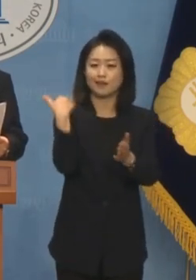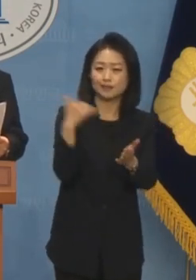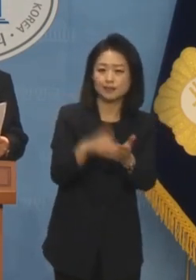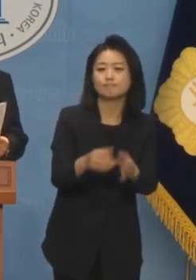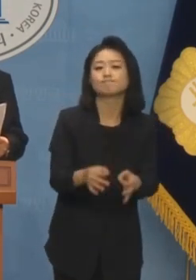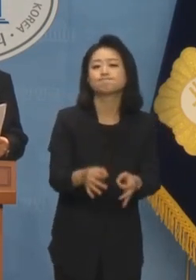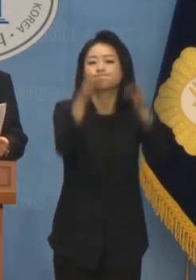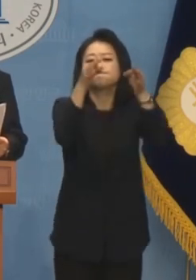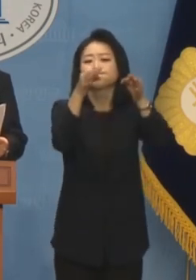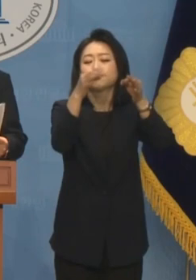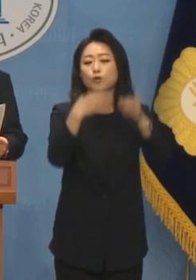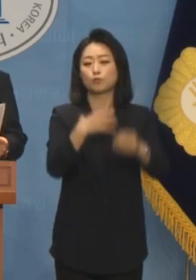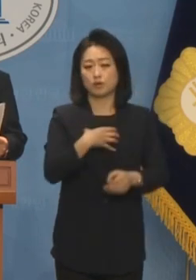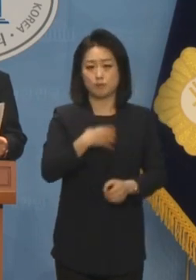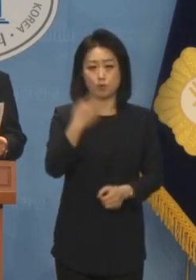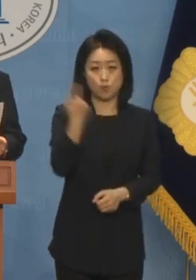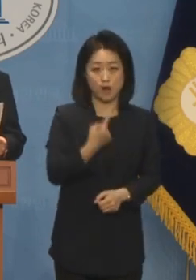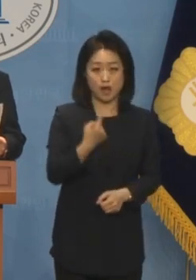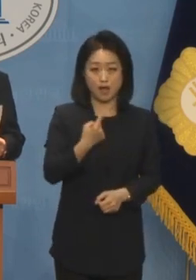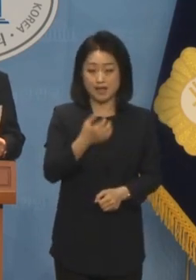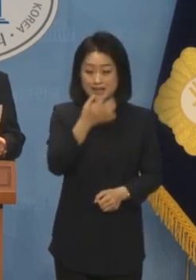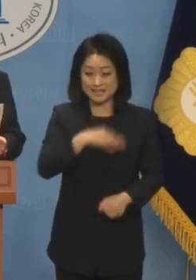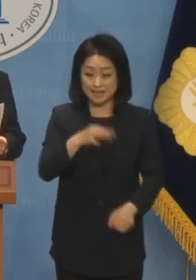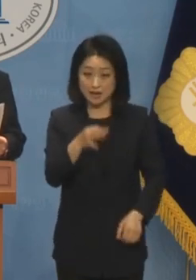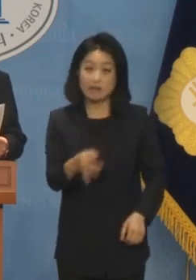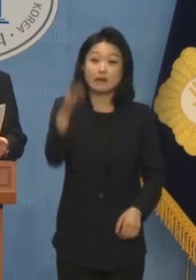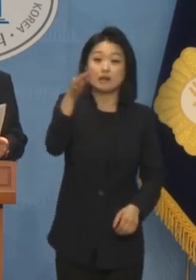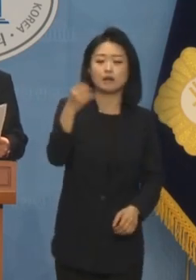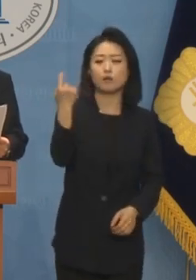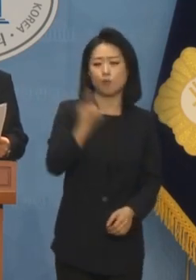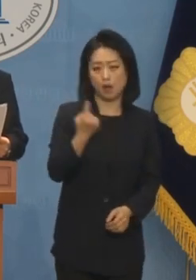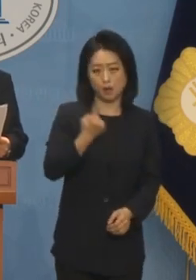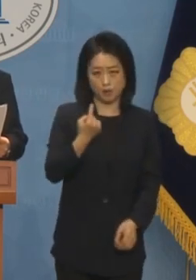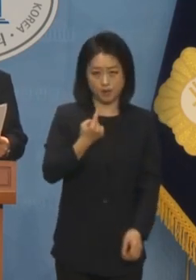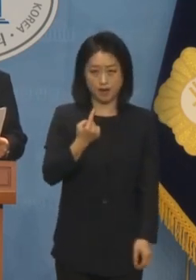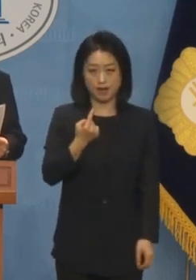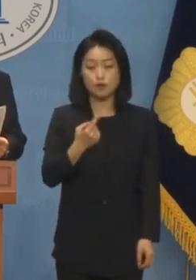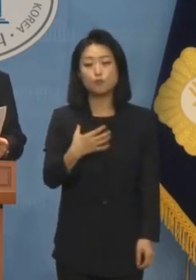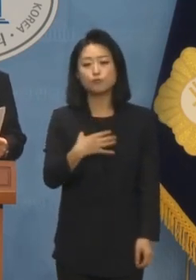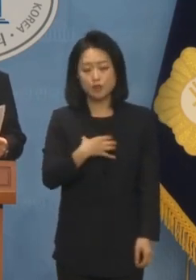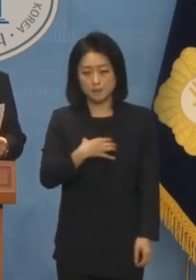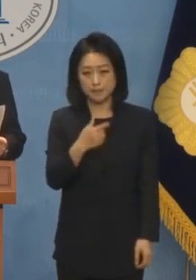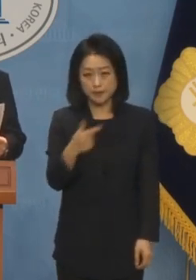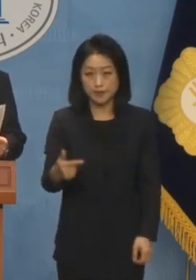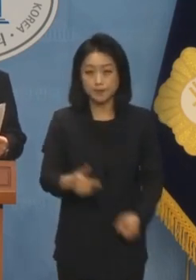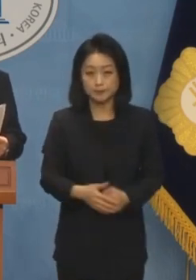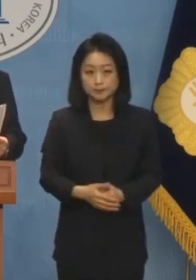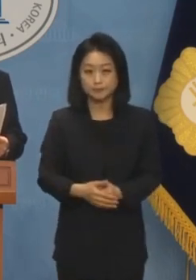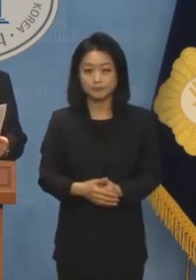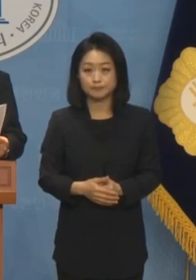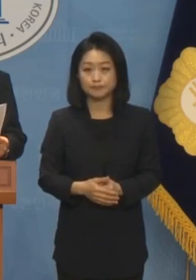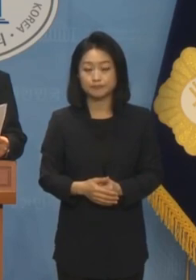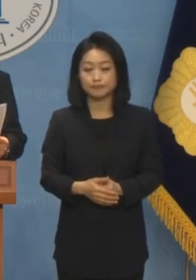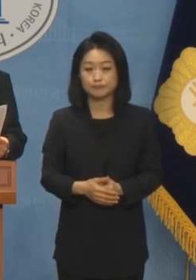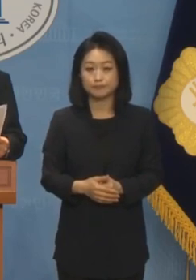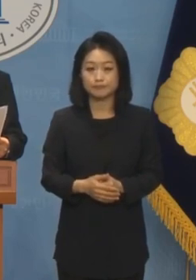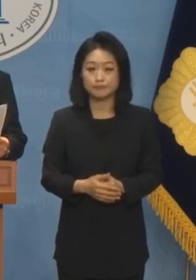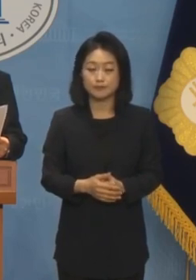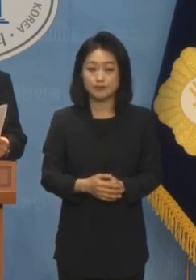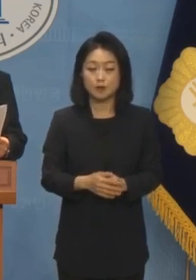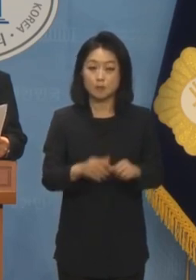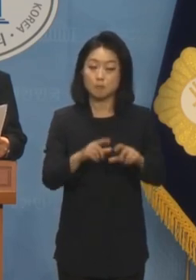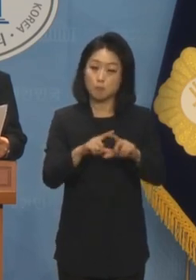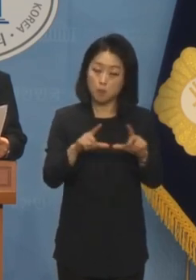상승 압력과 금리 인상으로 되돌아올 수밖에 없습니다. 형편이 괜찮은